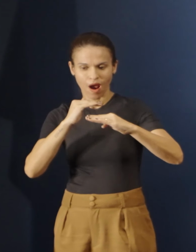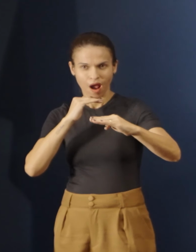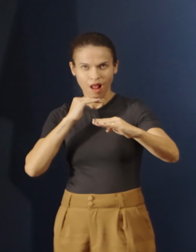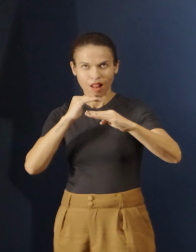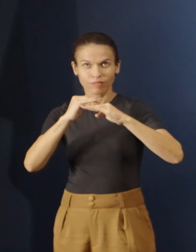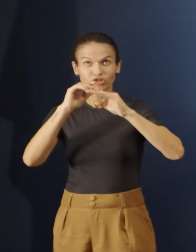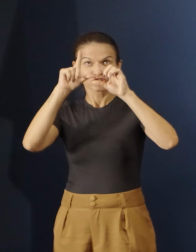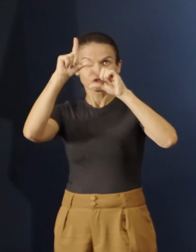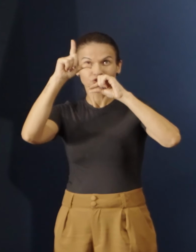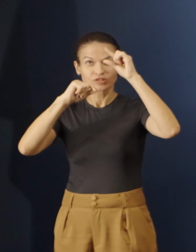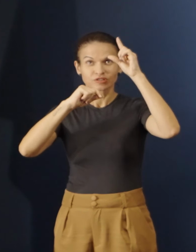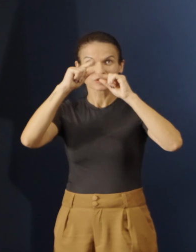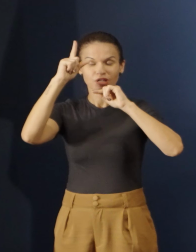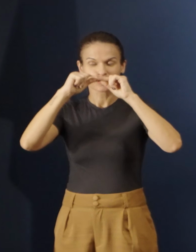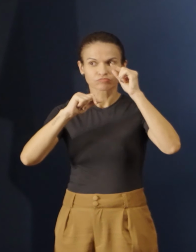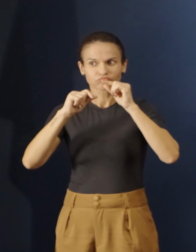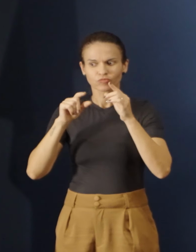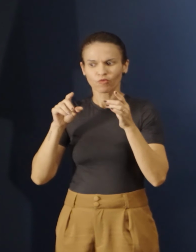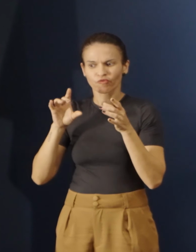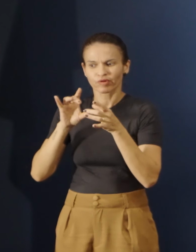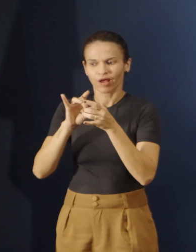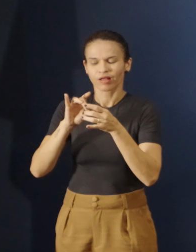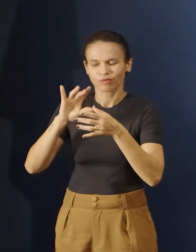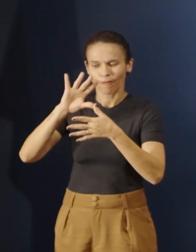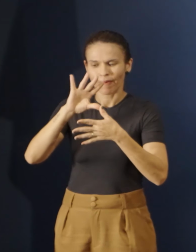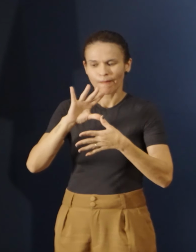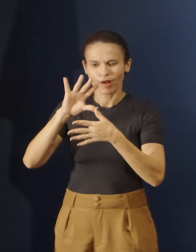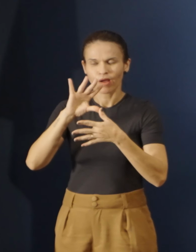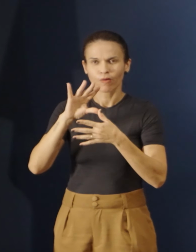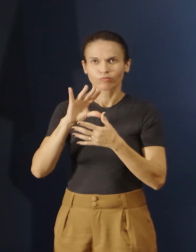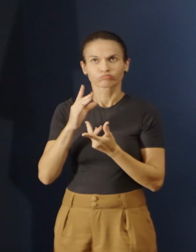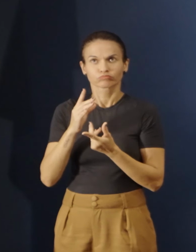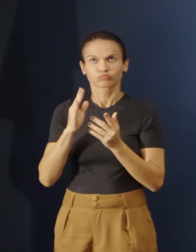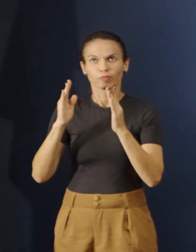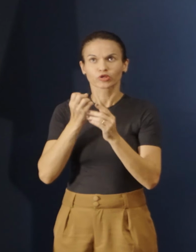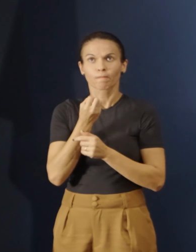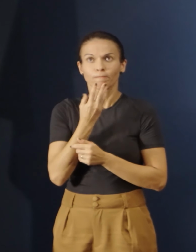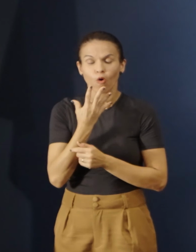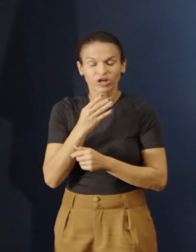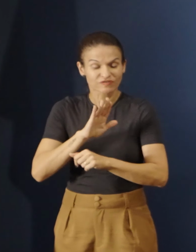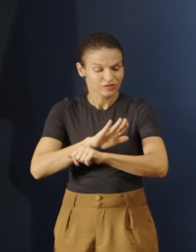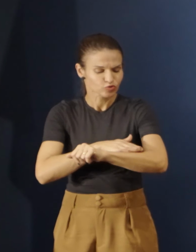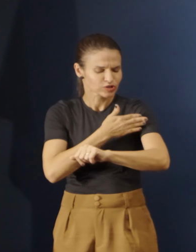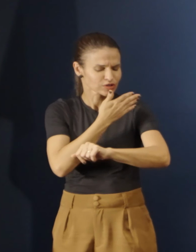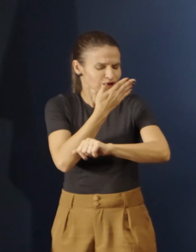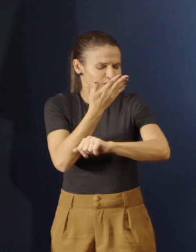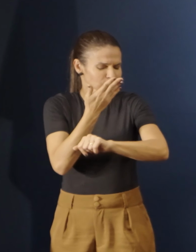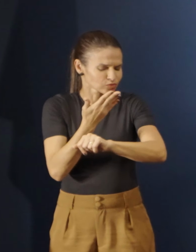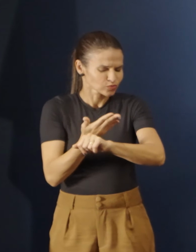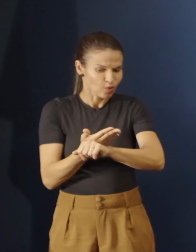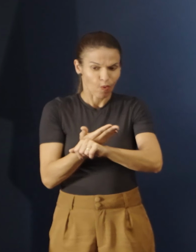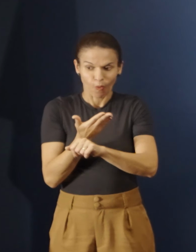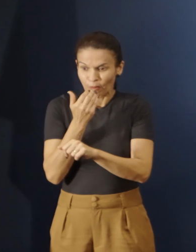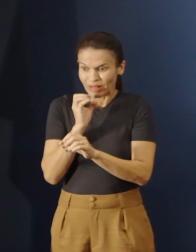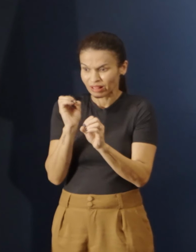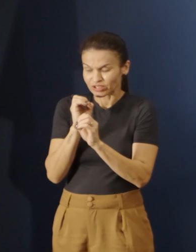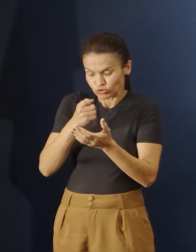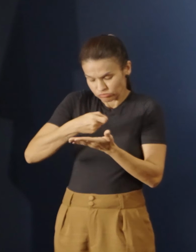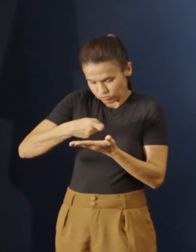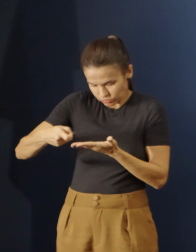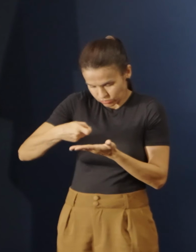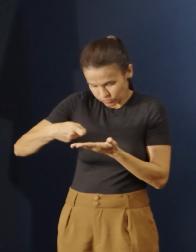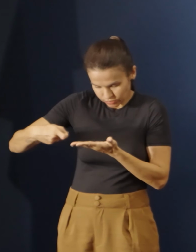que segundo os mapas dele, era um momento bom, um dia bom. Então ele passava às vezes um dia inteiro, praticamente quase sem comer, só escrevendo carta,